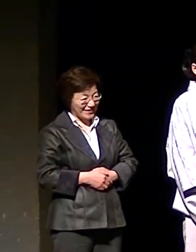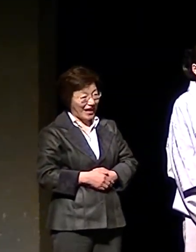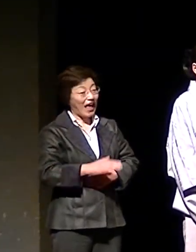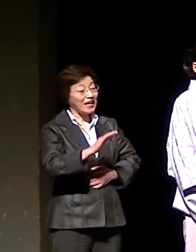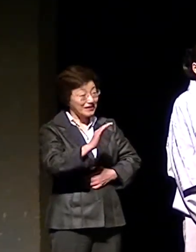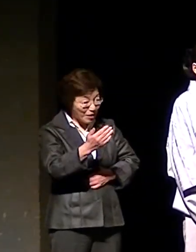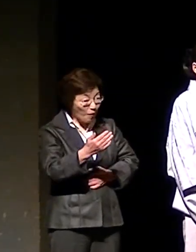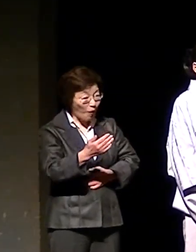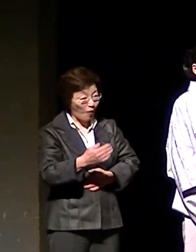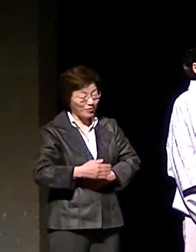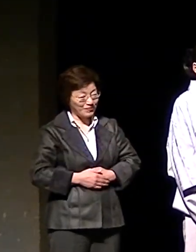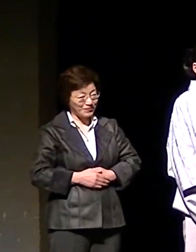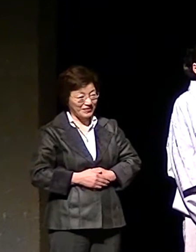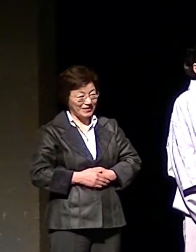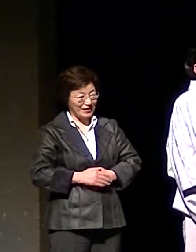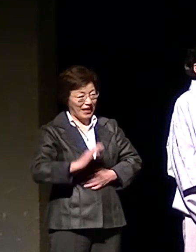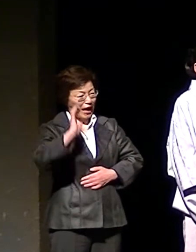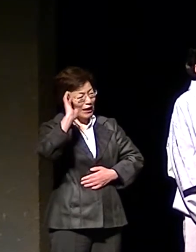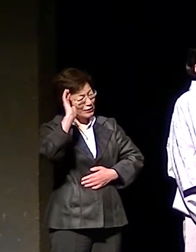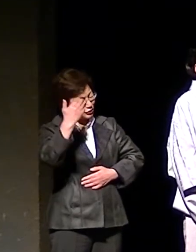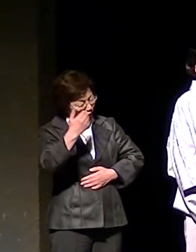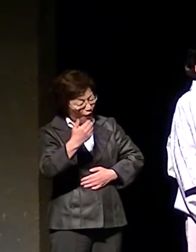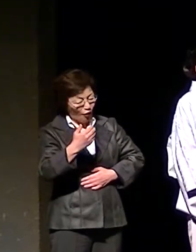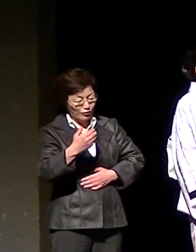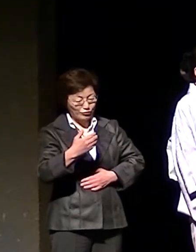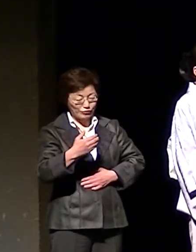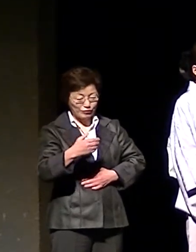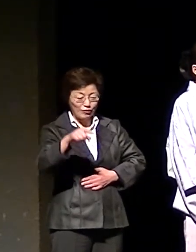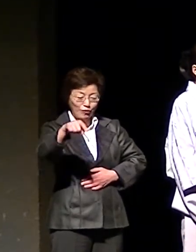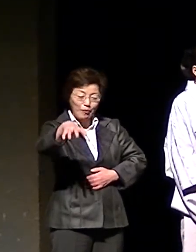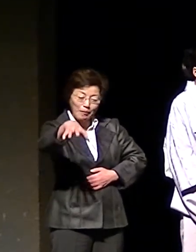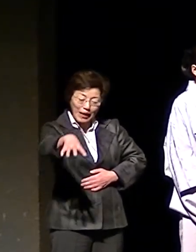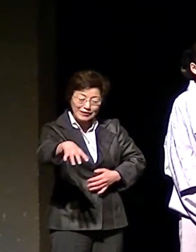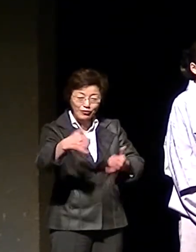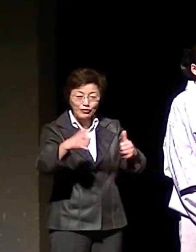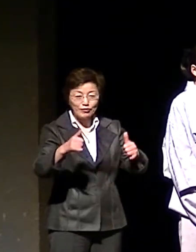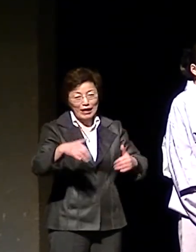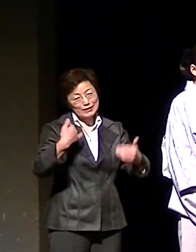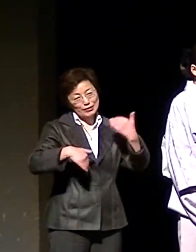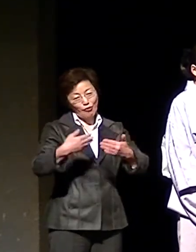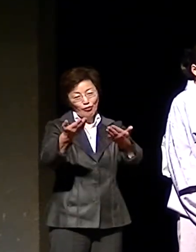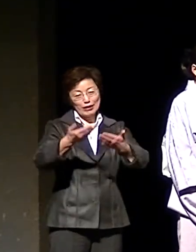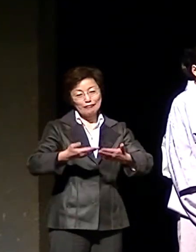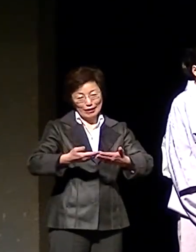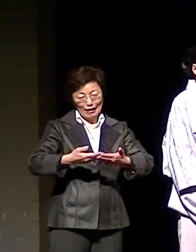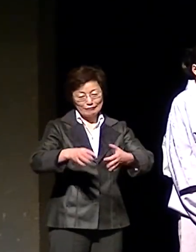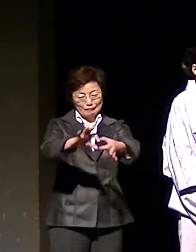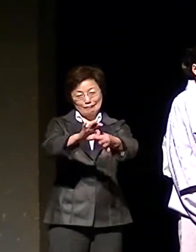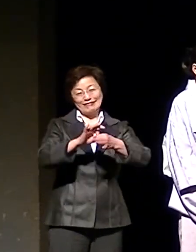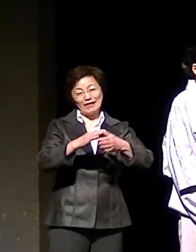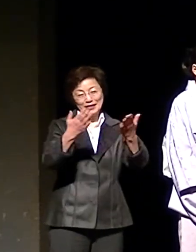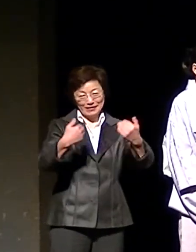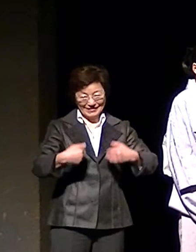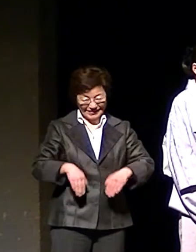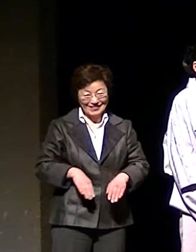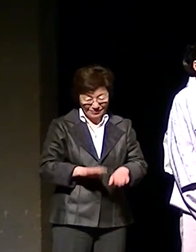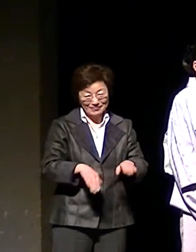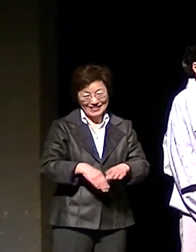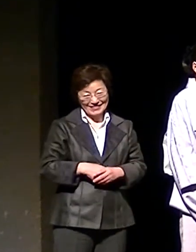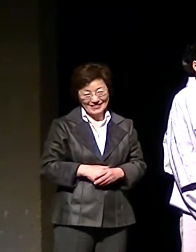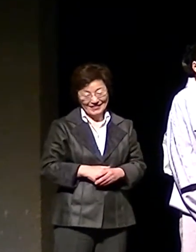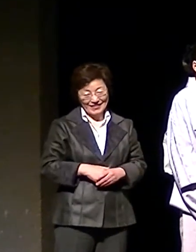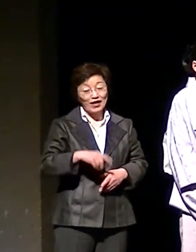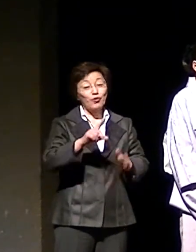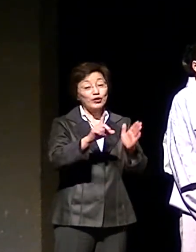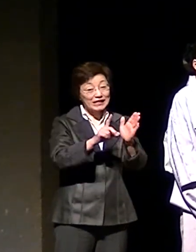でもすごく被災地の方々が楽しんでくれたのが僕らに伝わってきました。その時